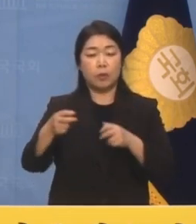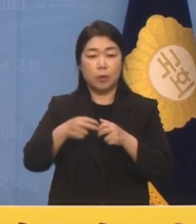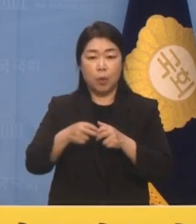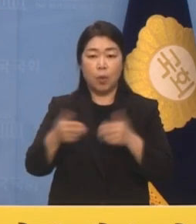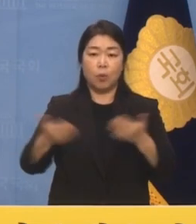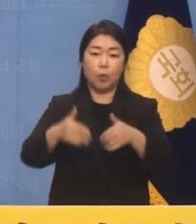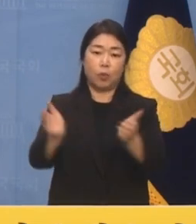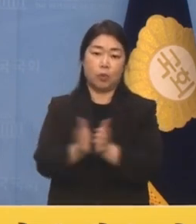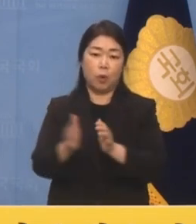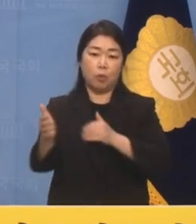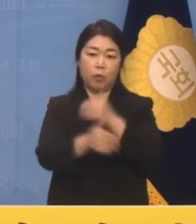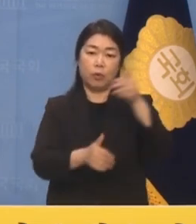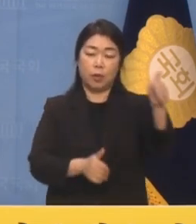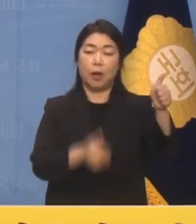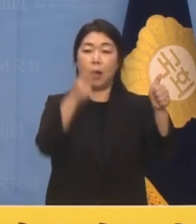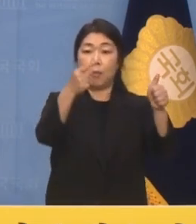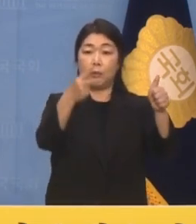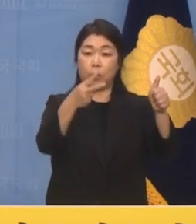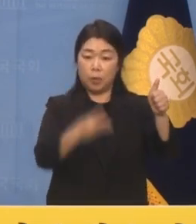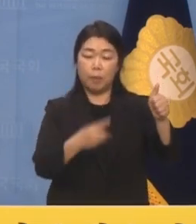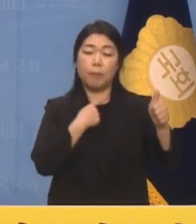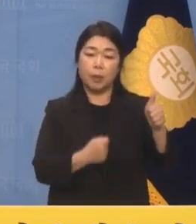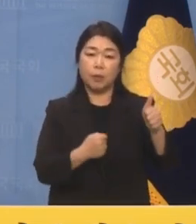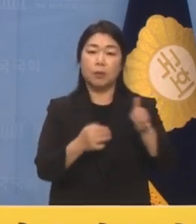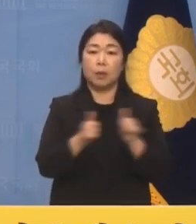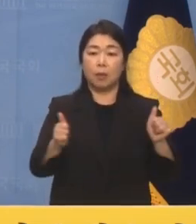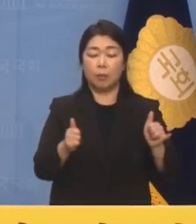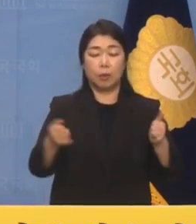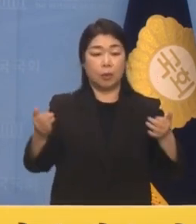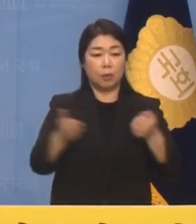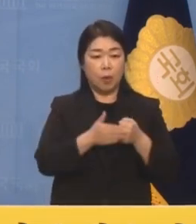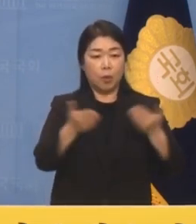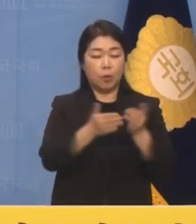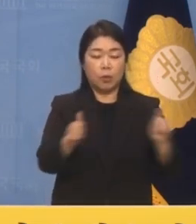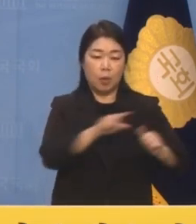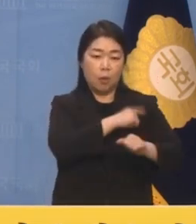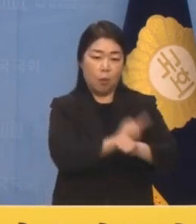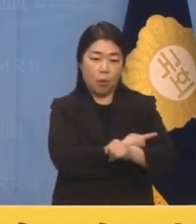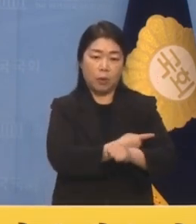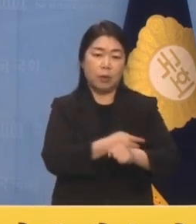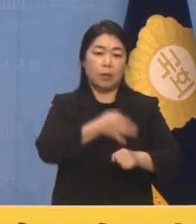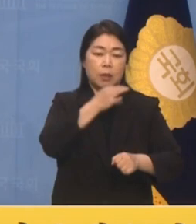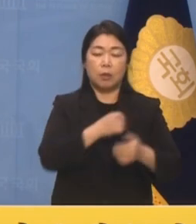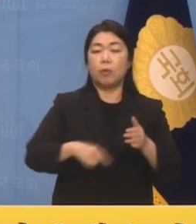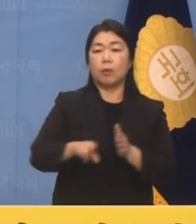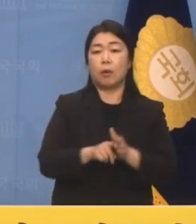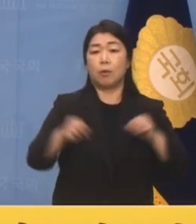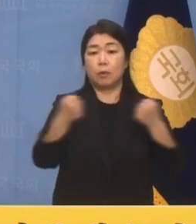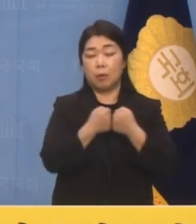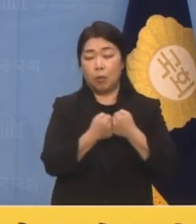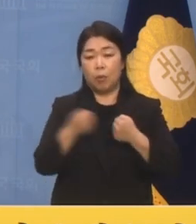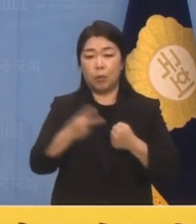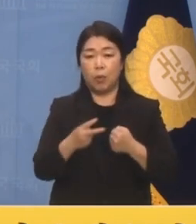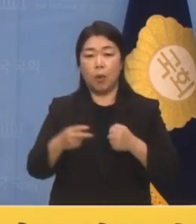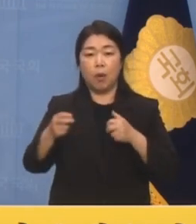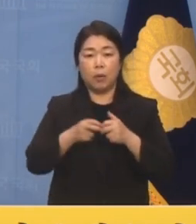역임한 노동자들의 권익을 위해 싸우고 의료 공공성 확대를 위해 한국 사회